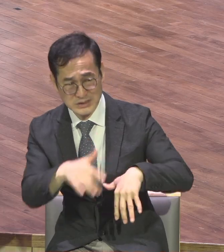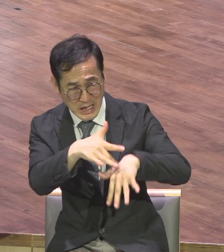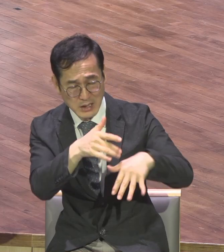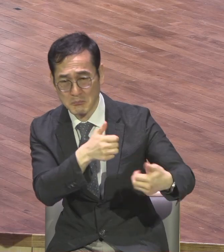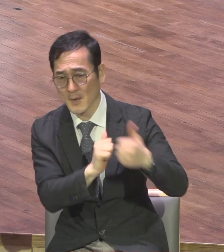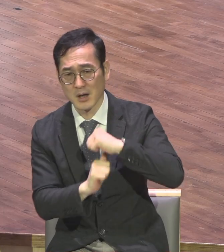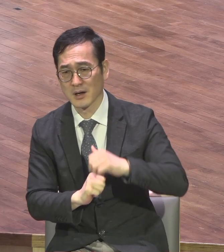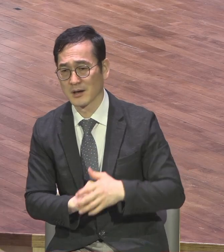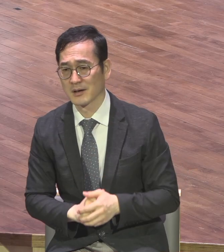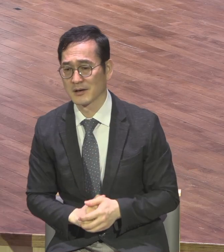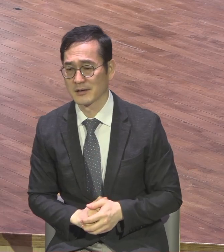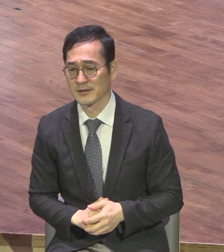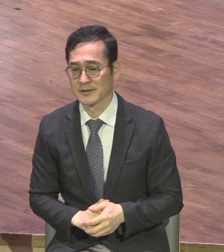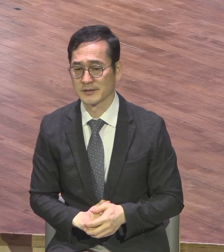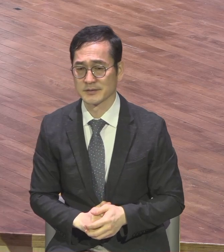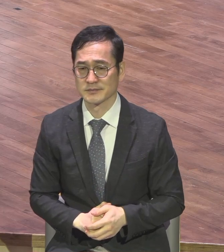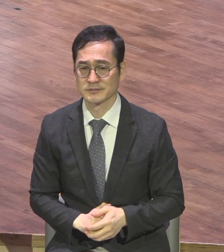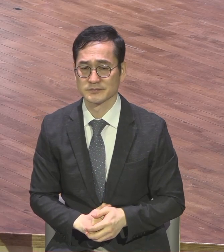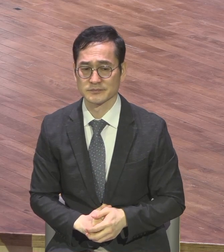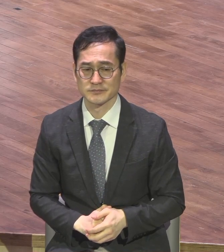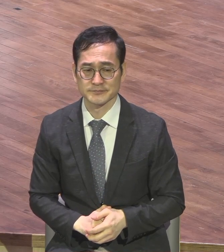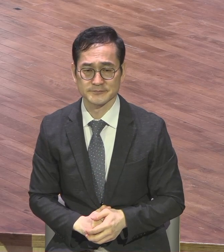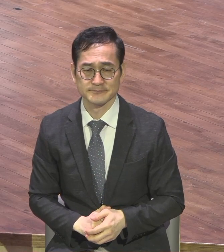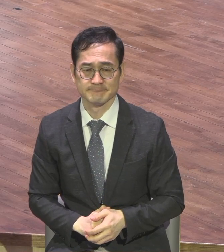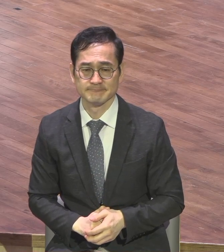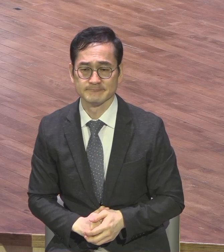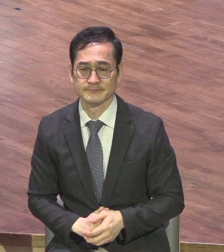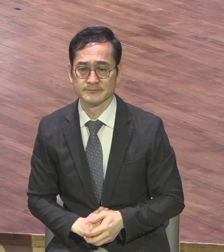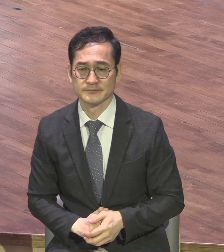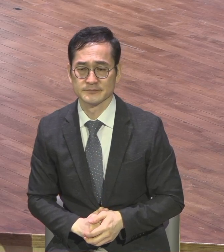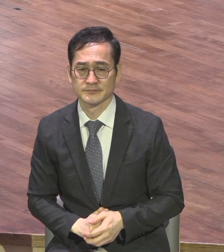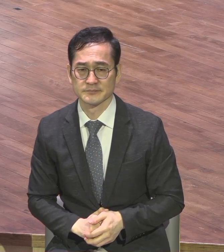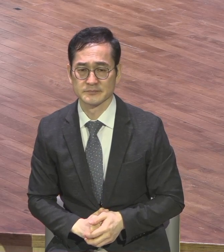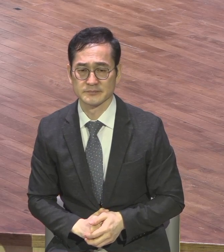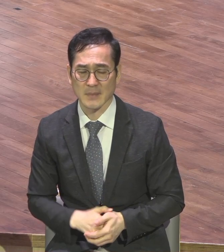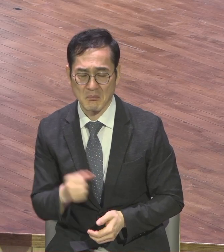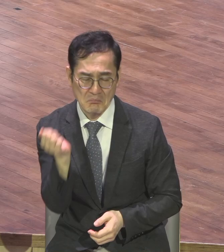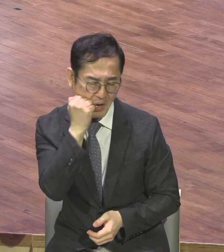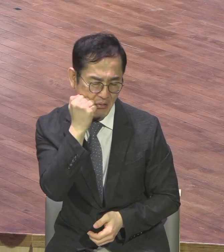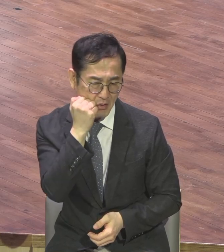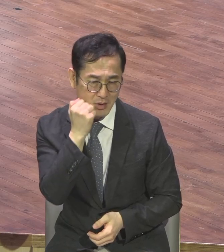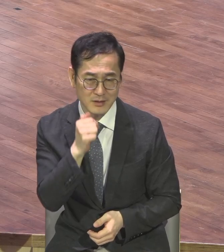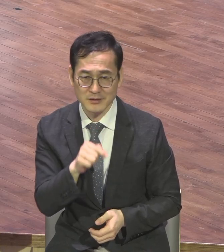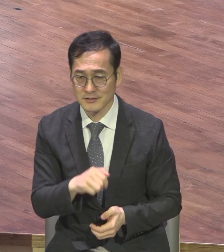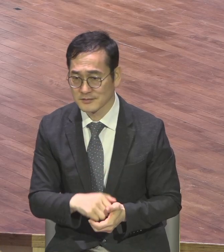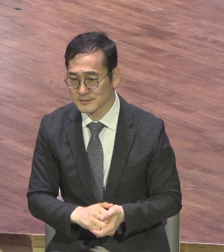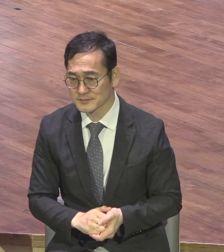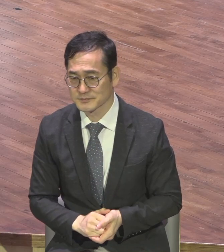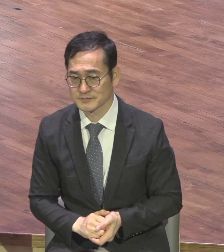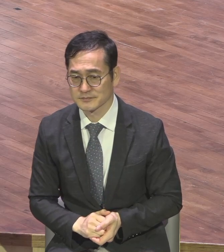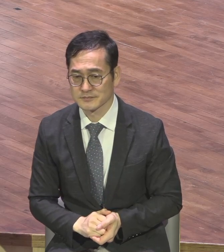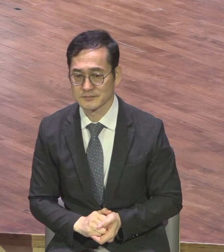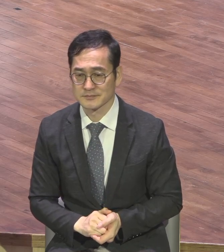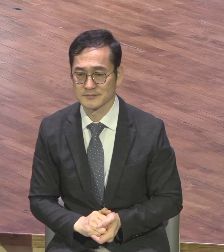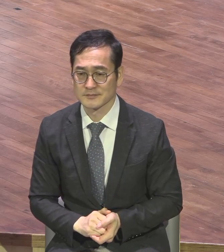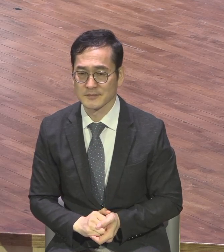무리들은 무장이 안 됐습니다. 얻어먹고 갔습니다. 제자가 뭐냐? 무장된